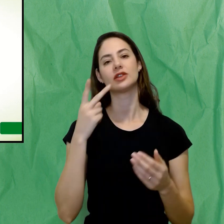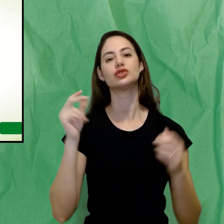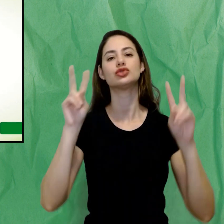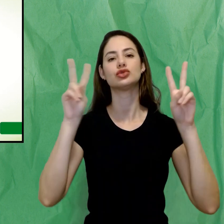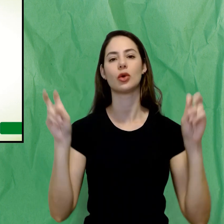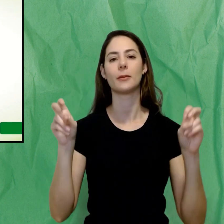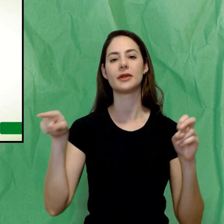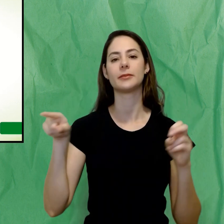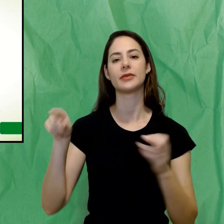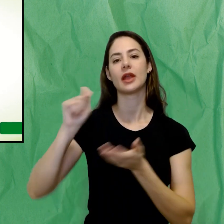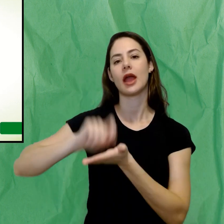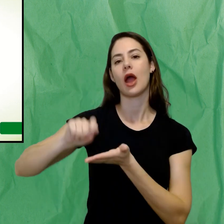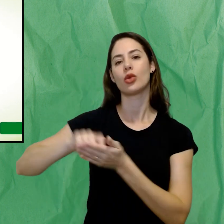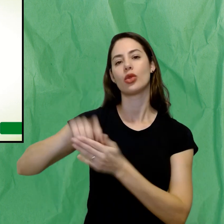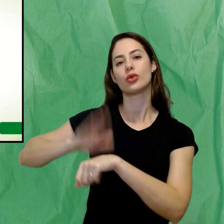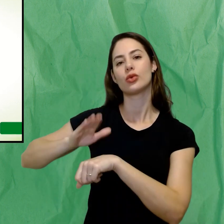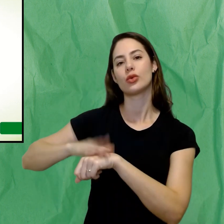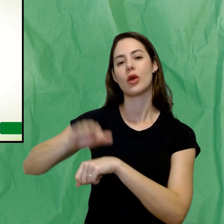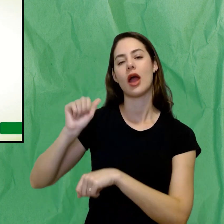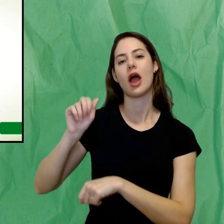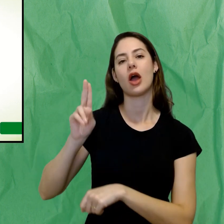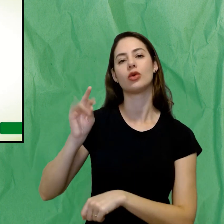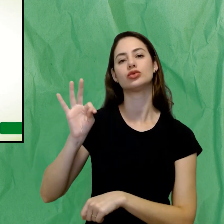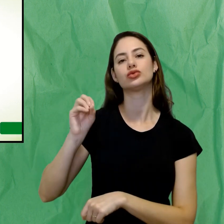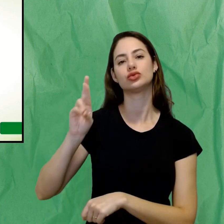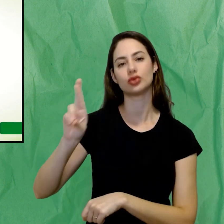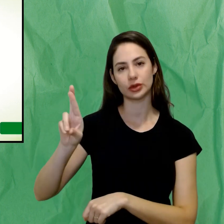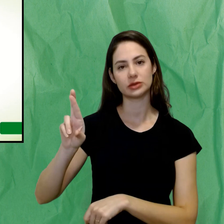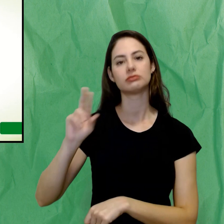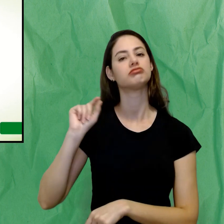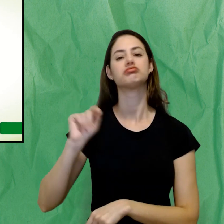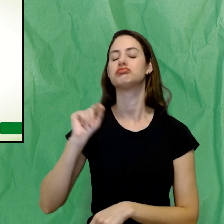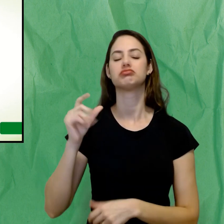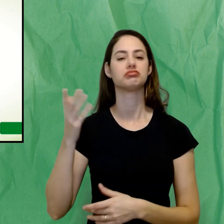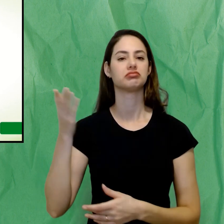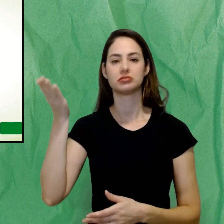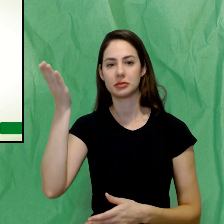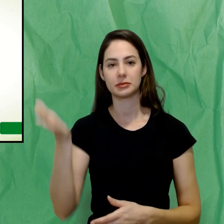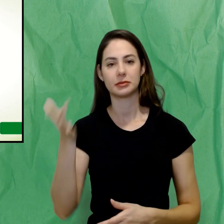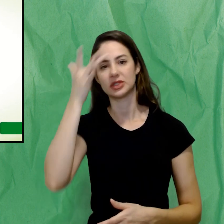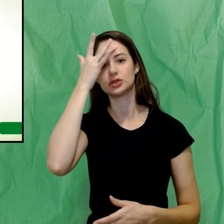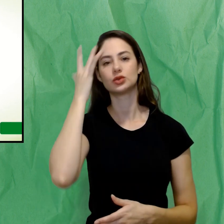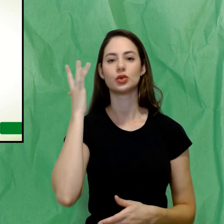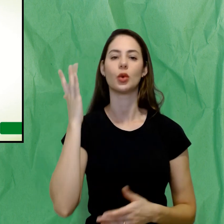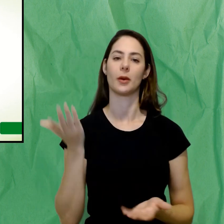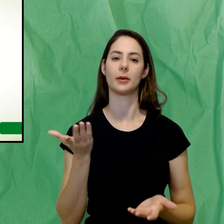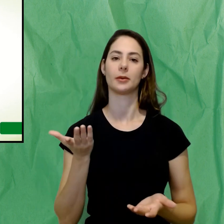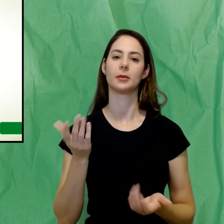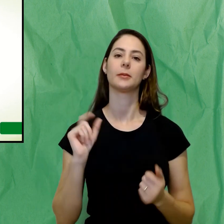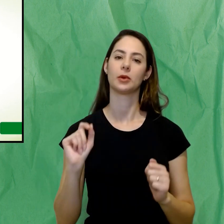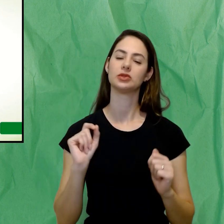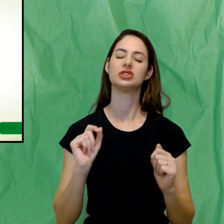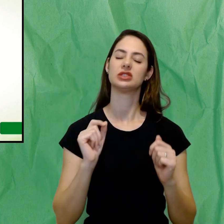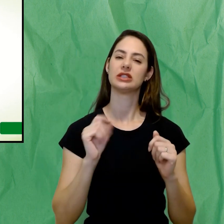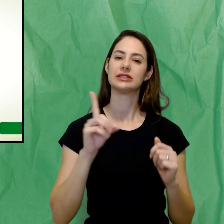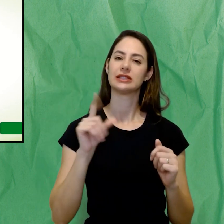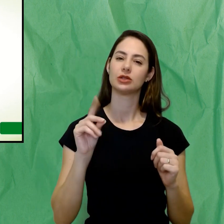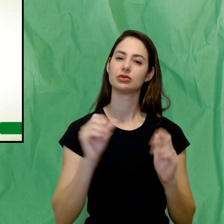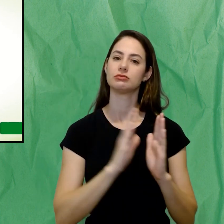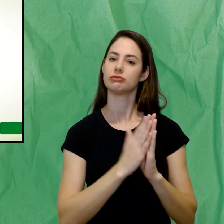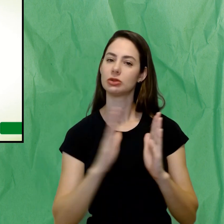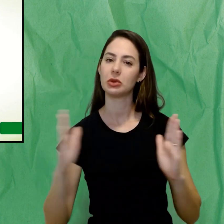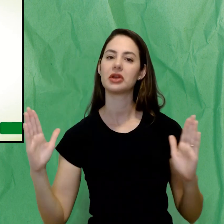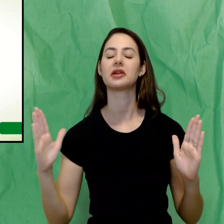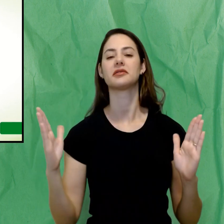do autor. É importante mostrar para o leitor quem é esse autor, né? Você pode utilizar dados bibliográficos,